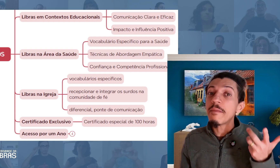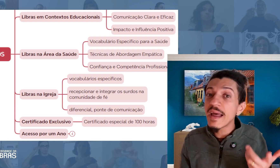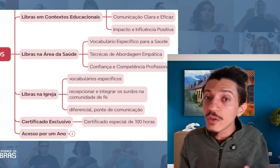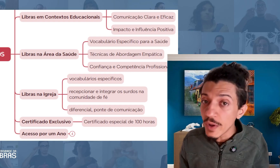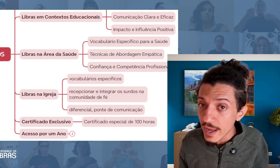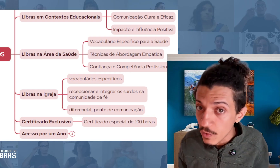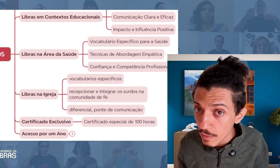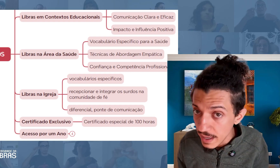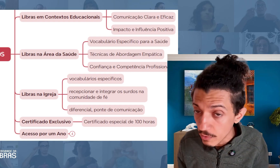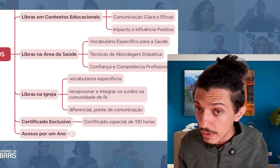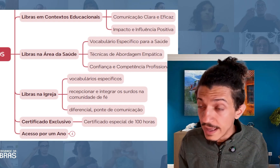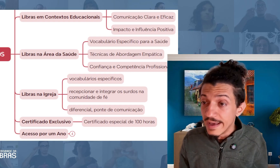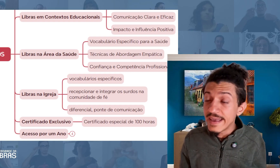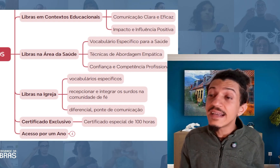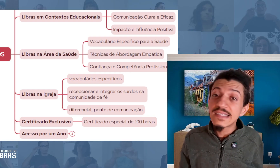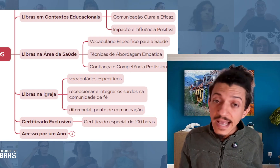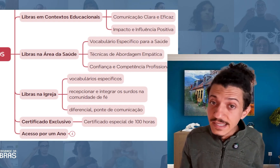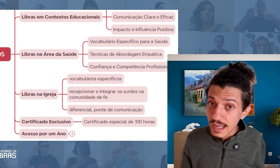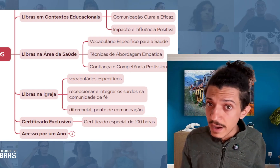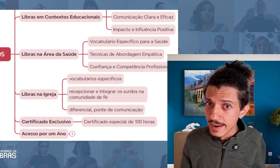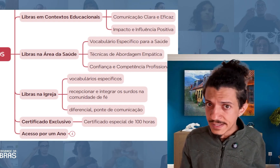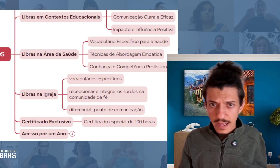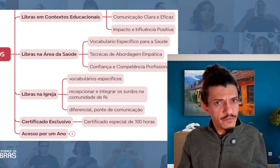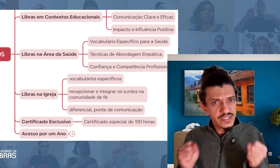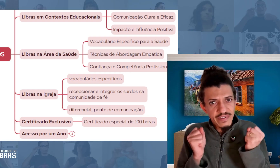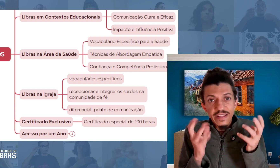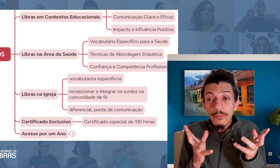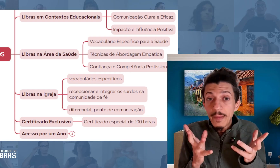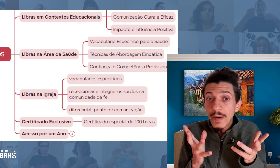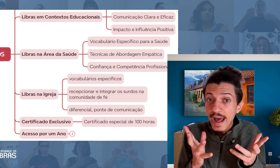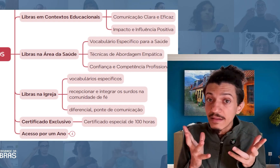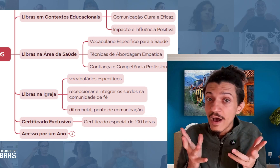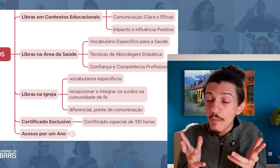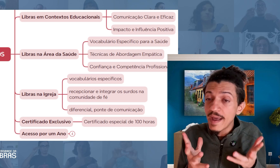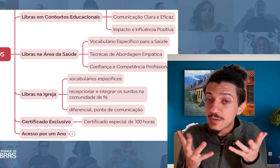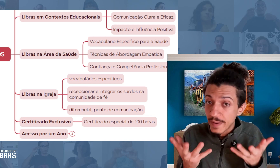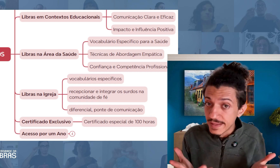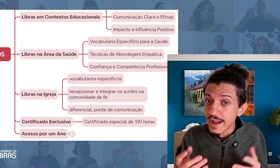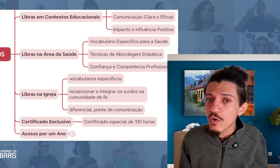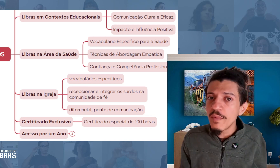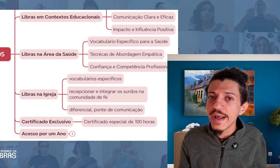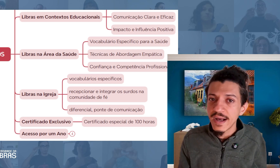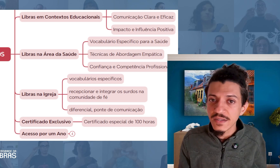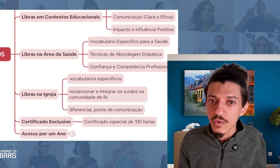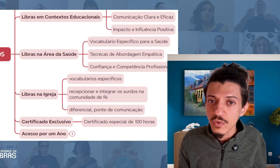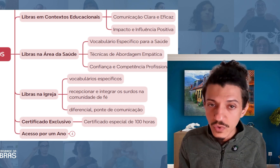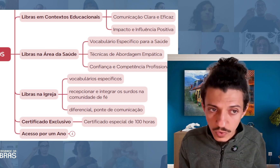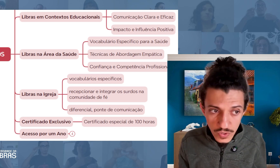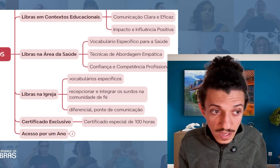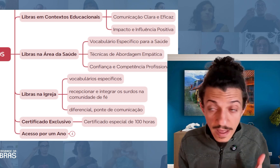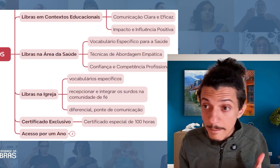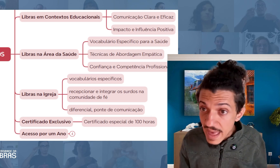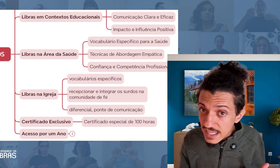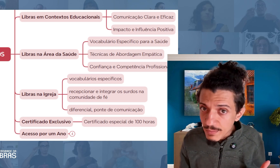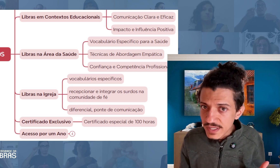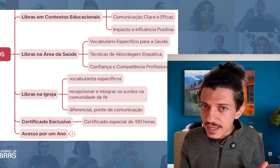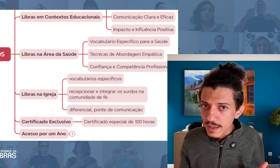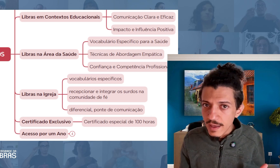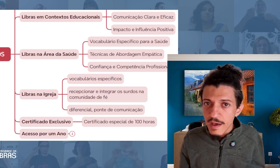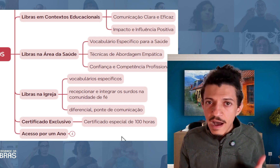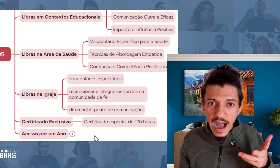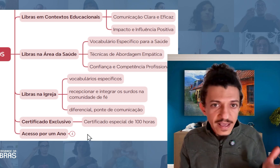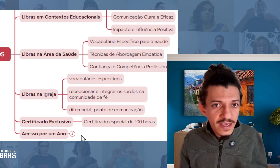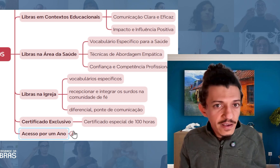vivenciado a mentoria comigo, e em 6 semanas você vai estar preparado realmente para ter a comunicação com surdos, mesmo